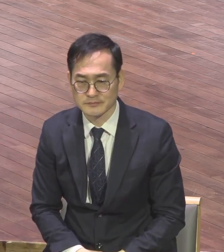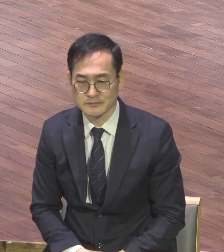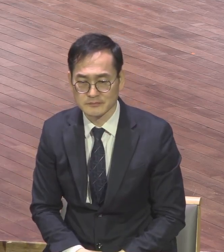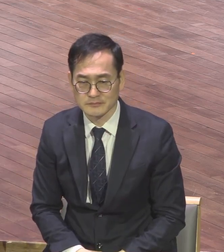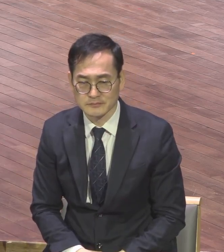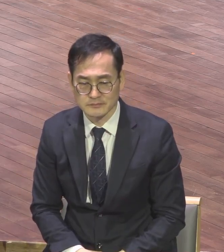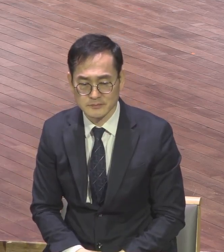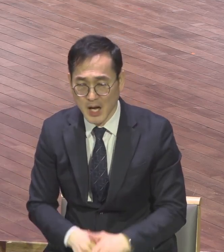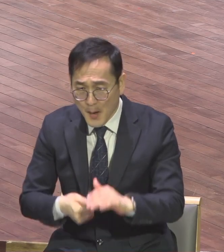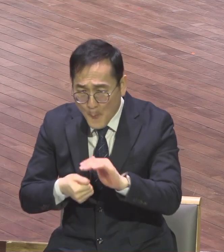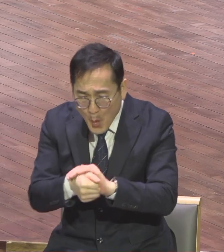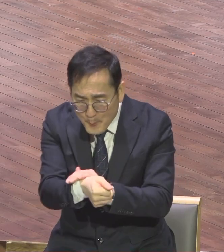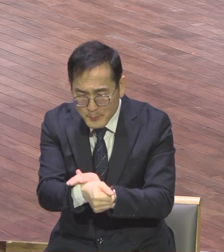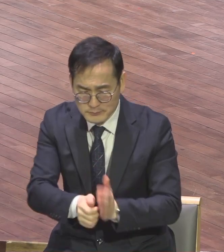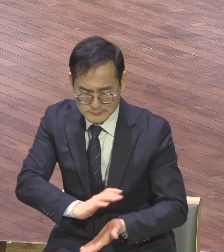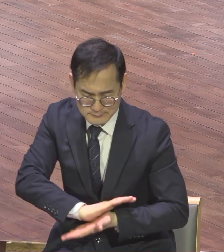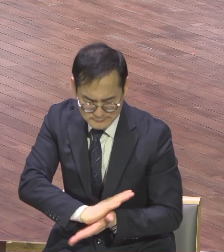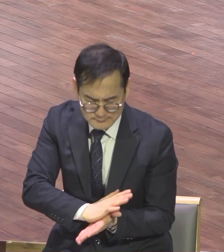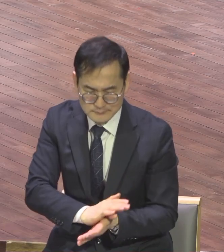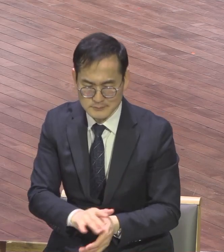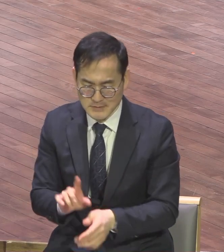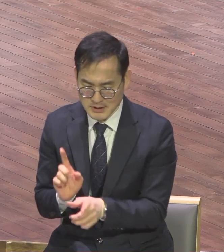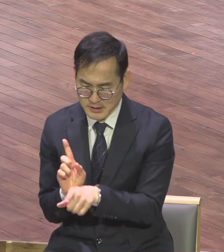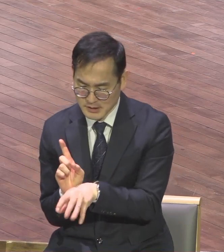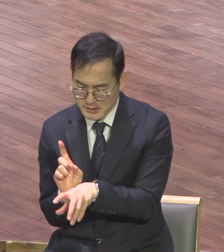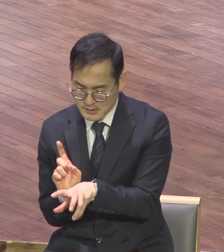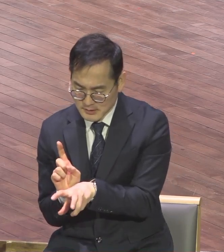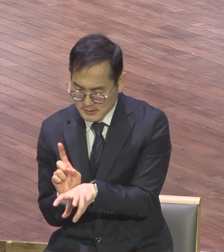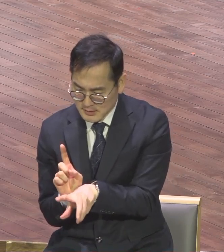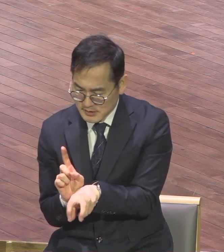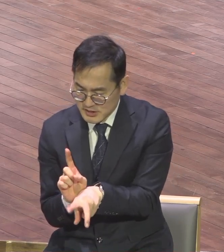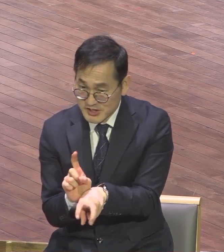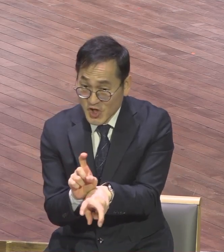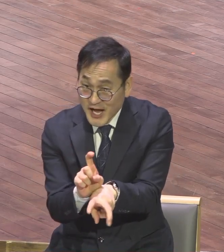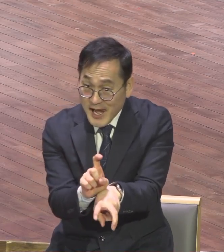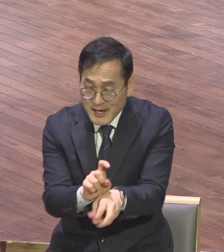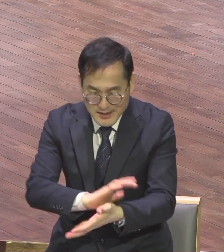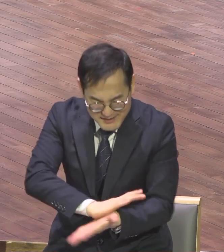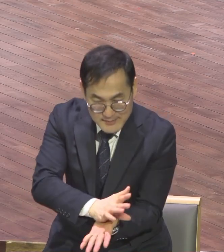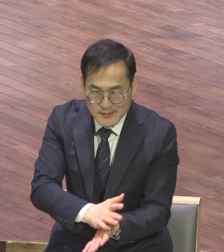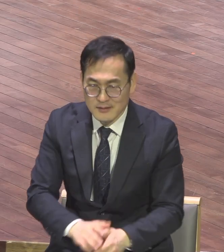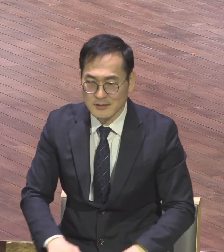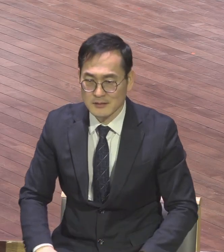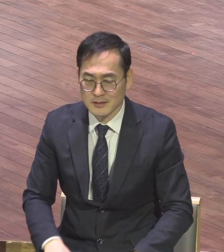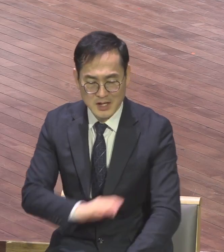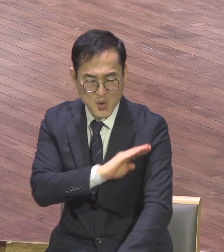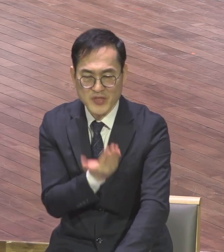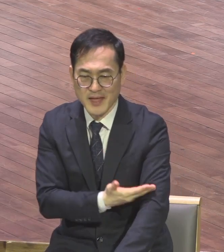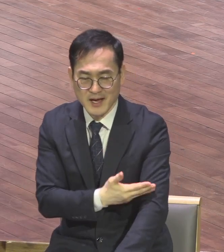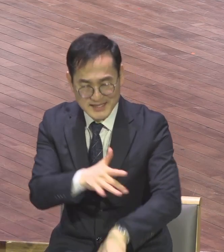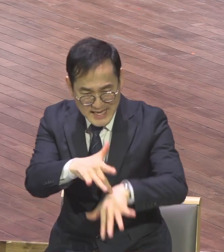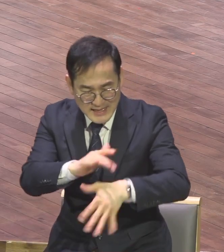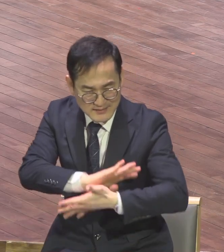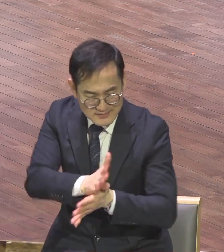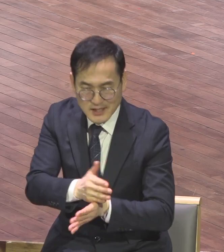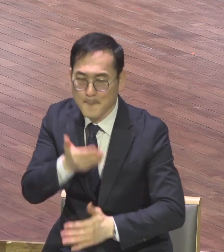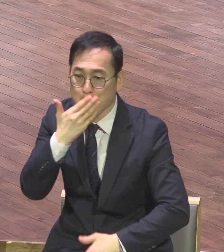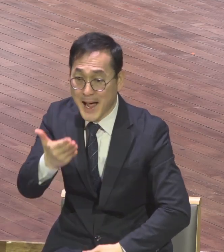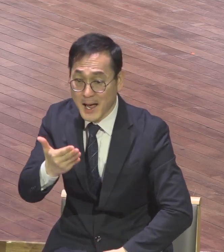뱀과 전갈을 밟으며 원수의 모든 능력을 제어하여 권능, 이것이 하나님 나라에서는 최고의